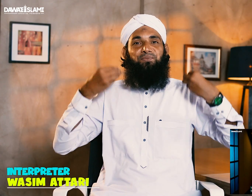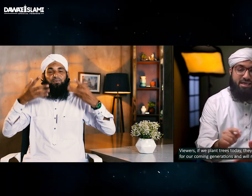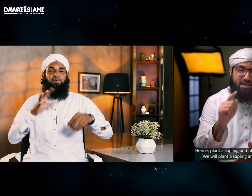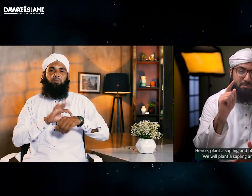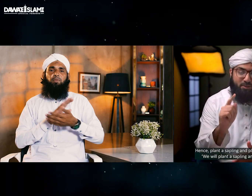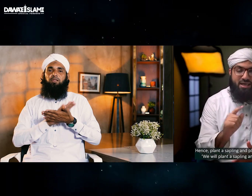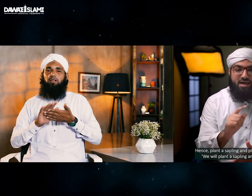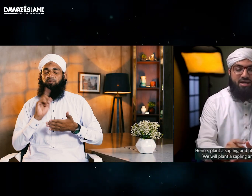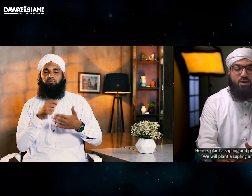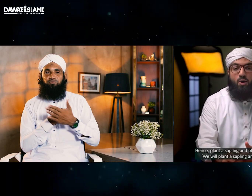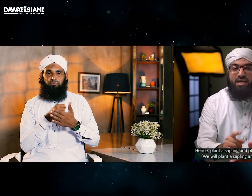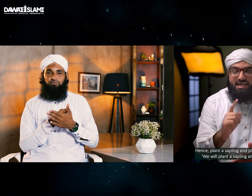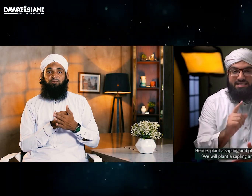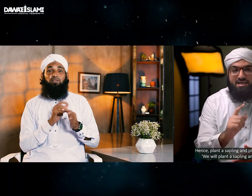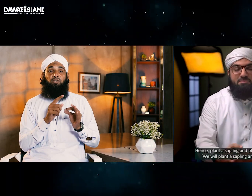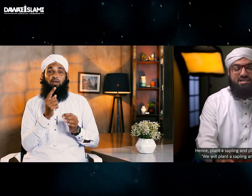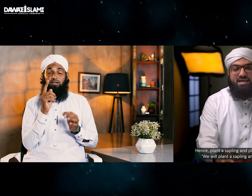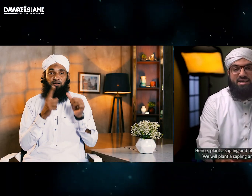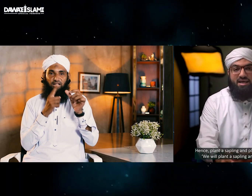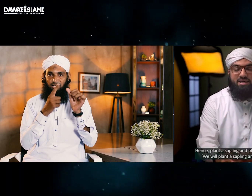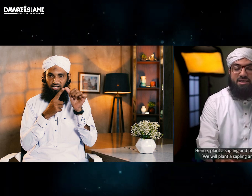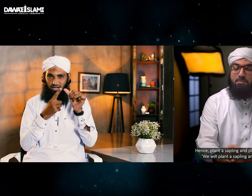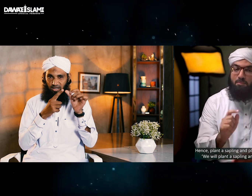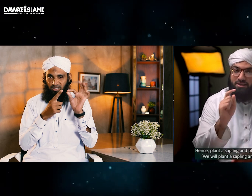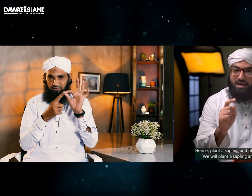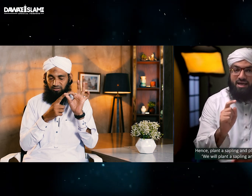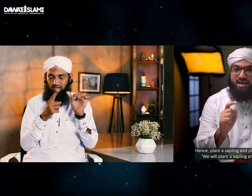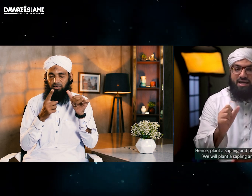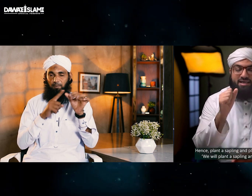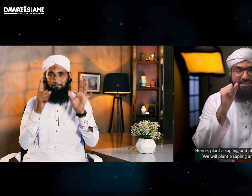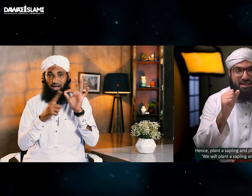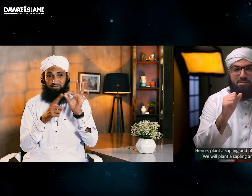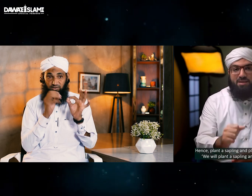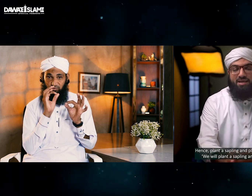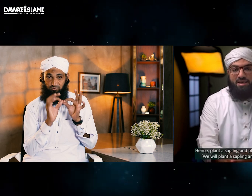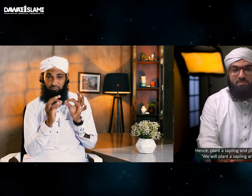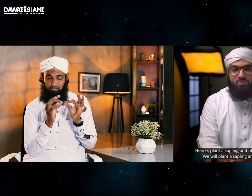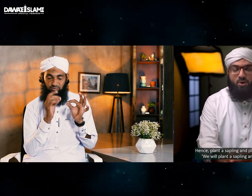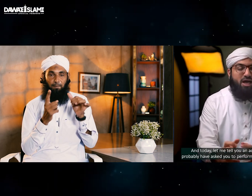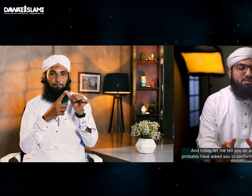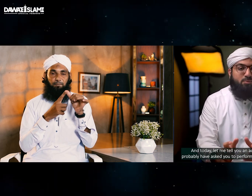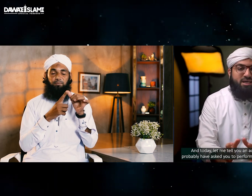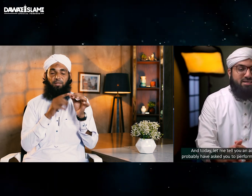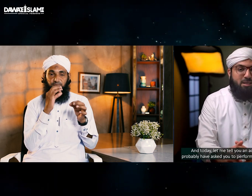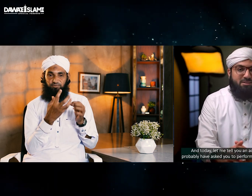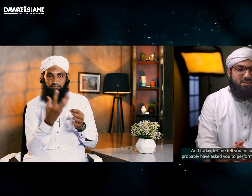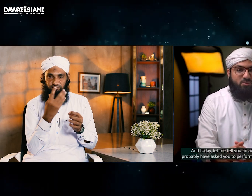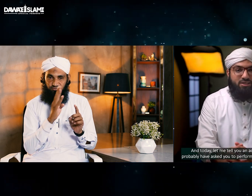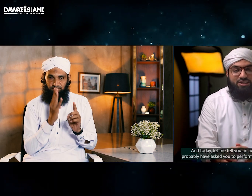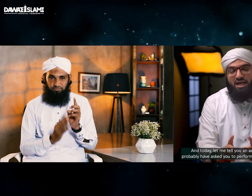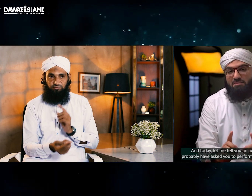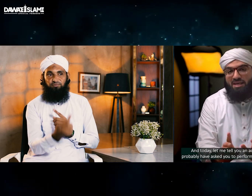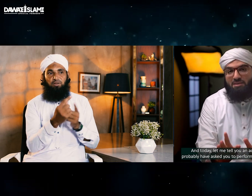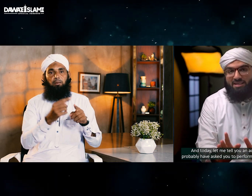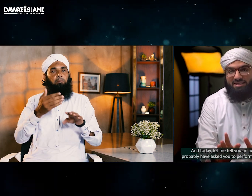بنائیں گے۔ لہٰذا پودا لگائیں اور اس عزم کے ساتھ لگائیں کہ پودا لگانا ہے، درخت بنانا ہے۔ اور آج میں آپ کو ایک ایسا کام بتاتا ہوں